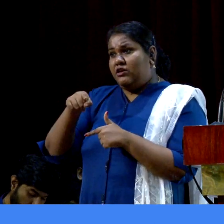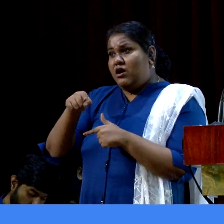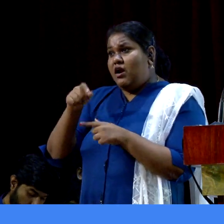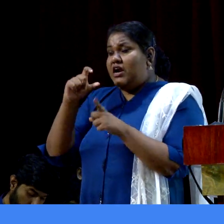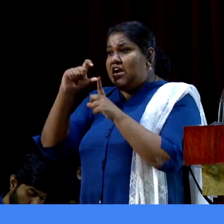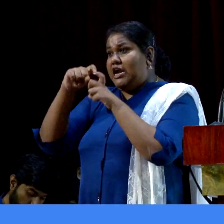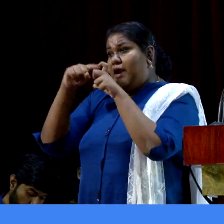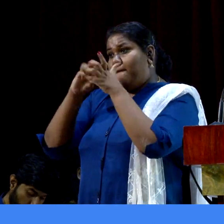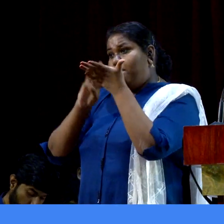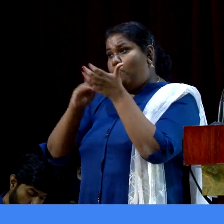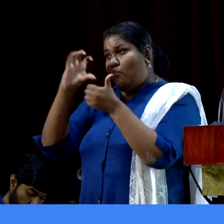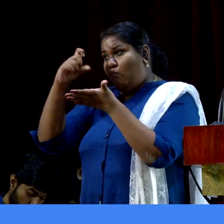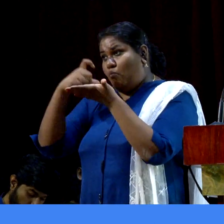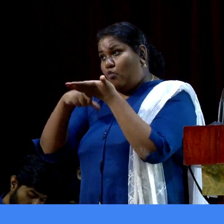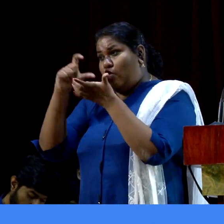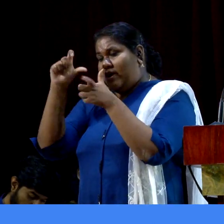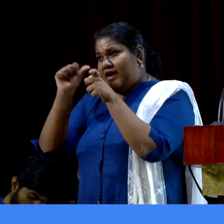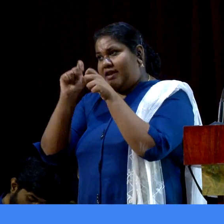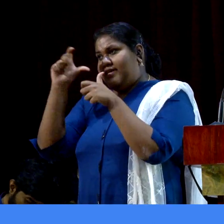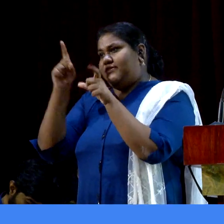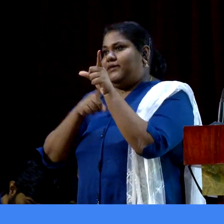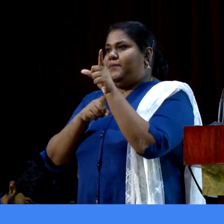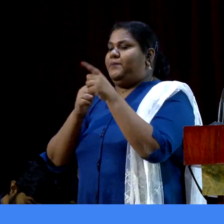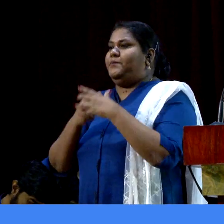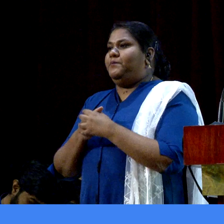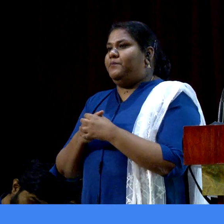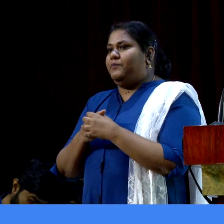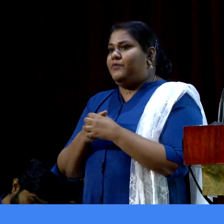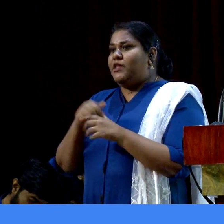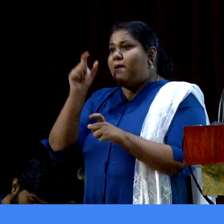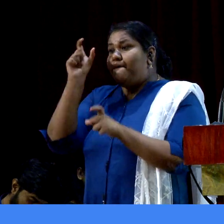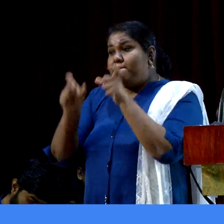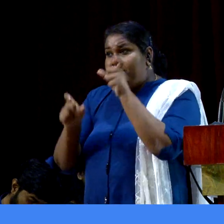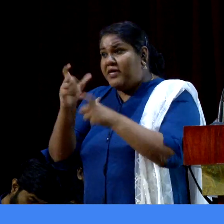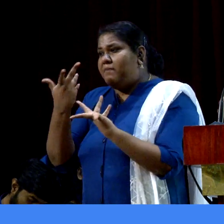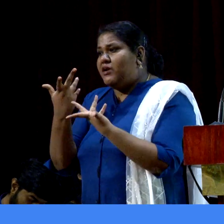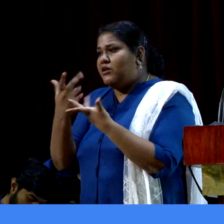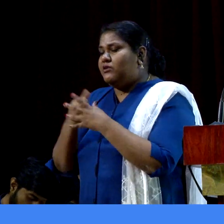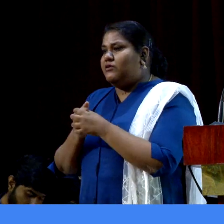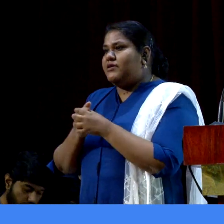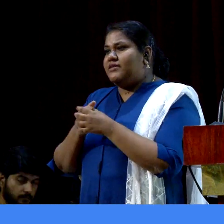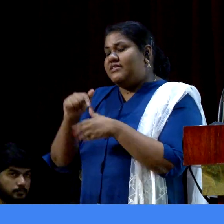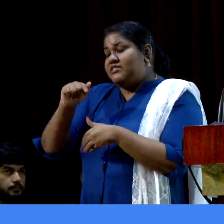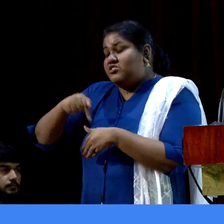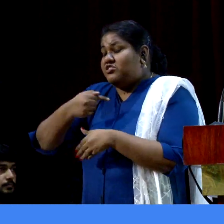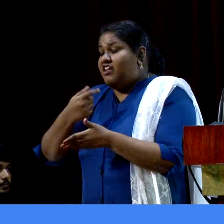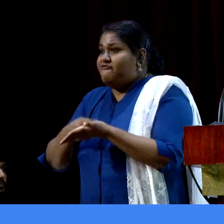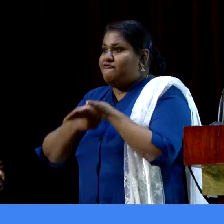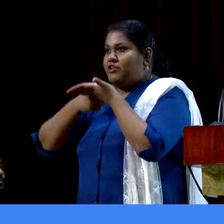ஜனநாயகப்படுத்தப்பட்டது. இட் ஹஸ் மீன் டெமோக்ராட்டிஸ்ட். இட் இஸ் எ சைன் ஆஃப் எ செல்ஃப் ஹெல்ப்ஸ்.